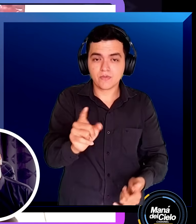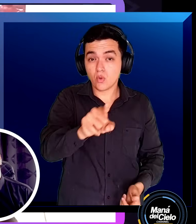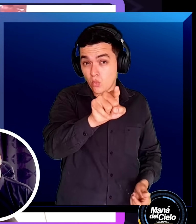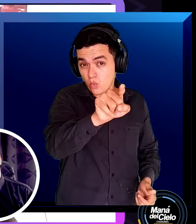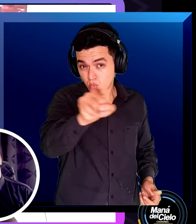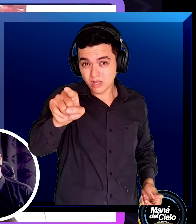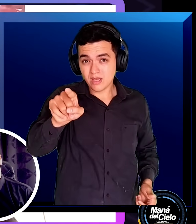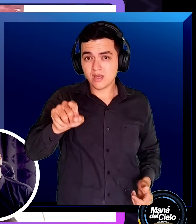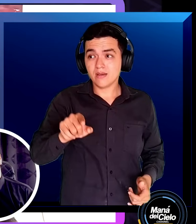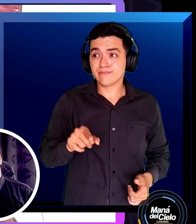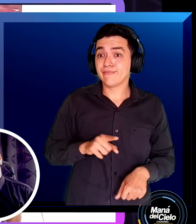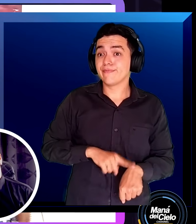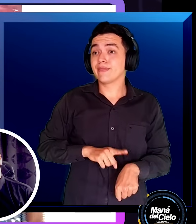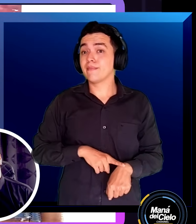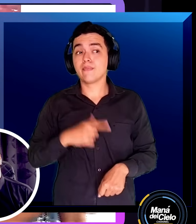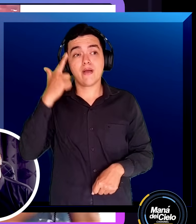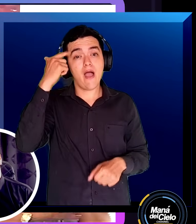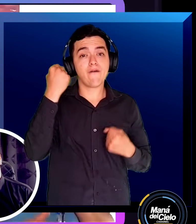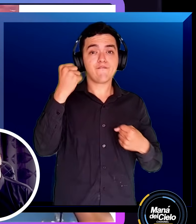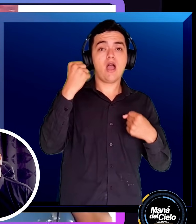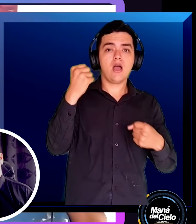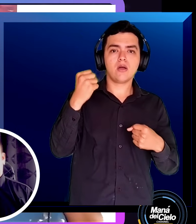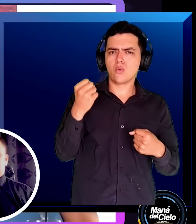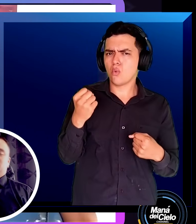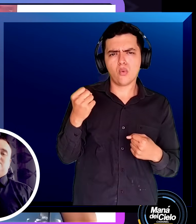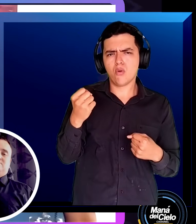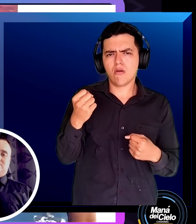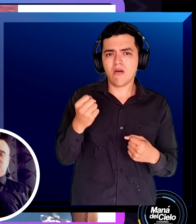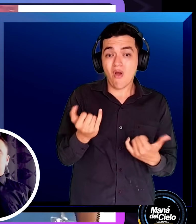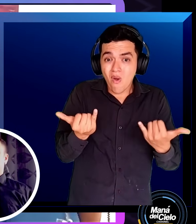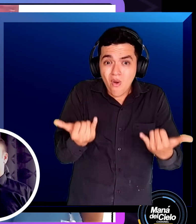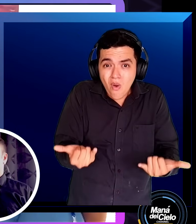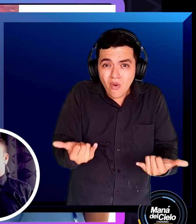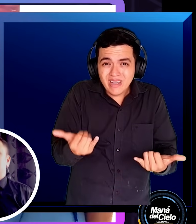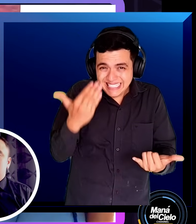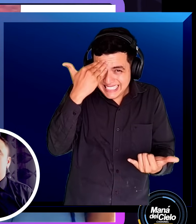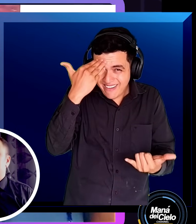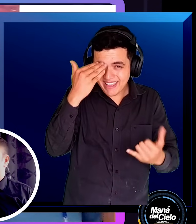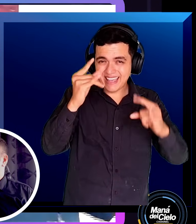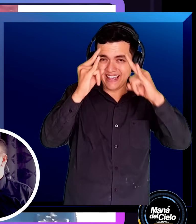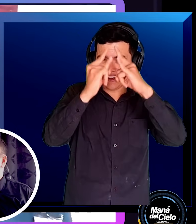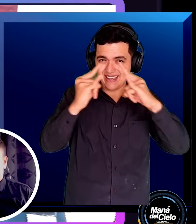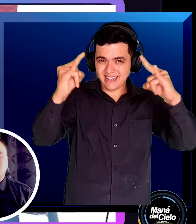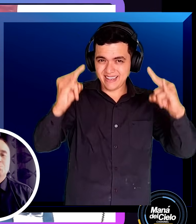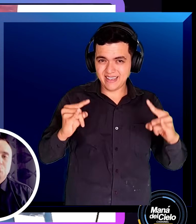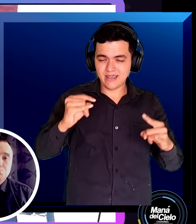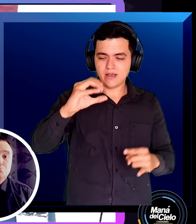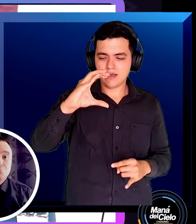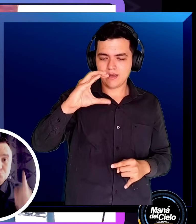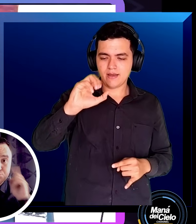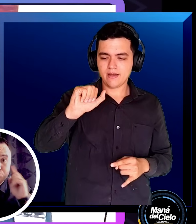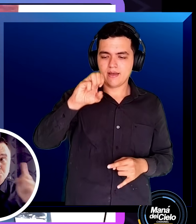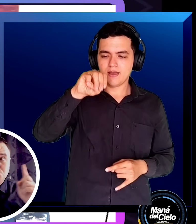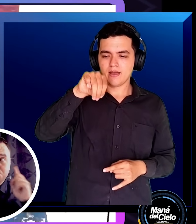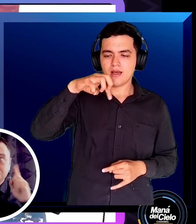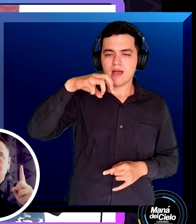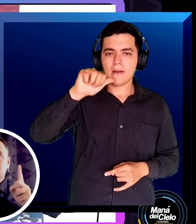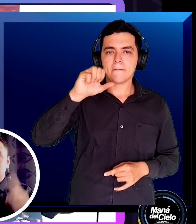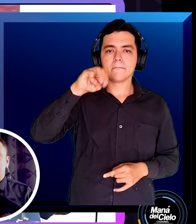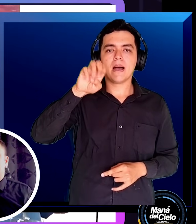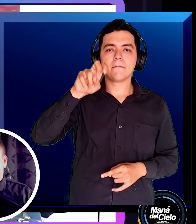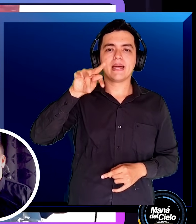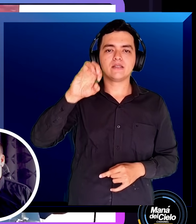Si usted vino triste, usted tiene que irse feliz. Si usted se vino atado, usted tiene que salir libre.